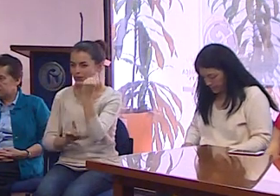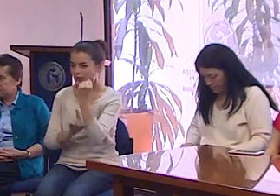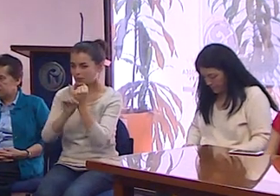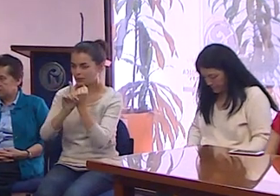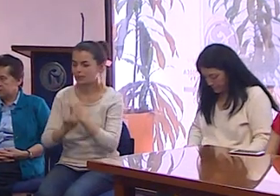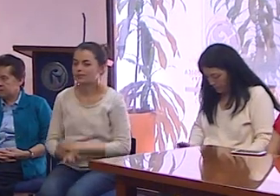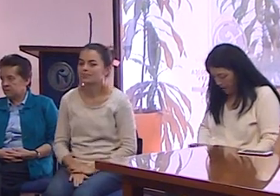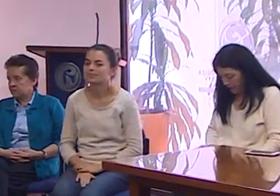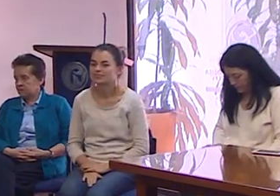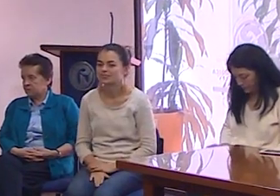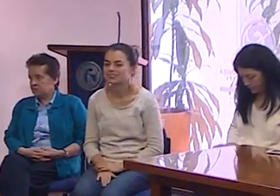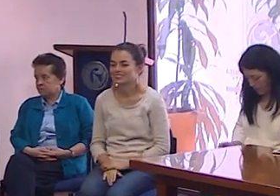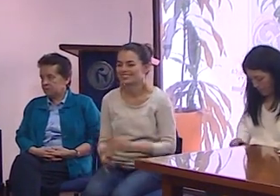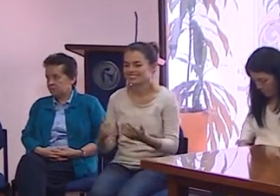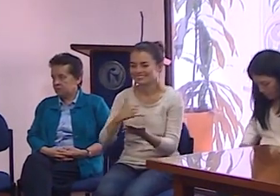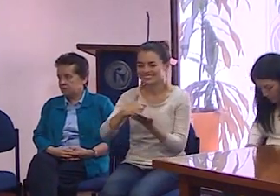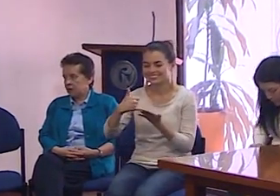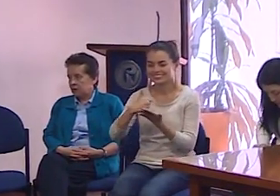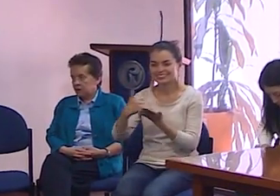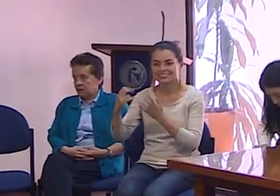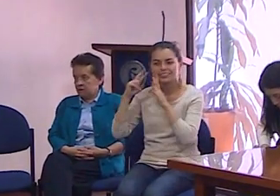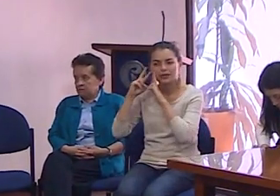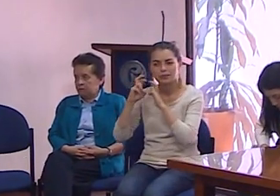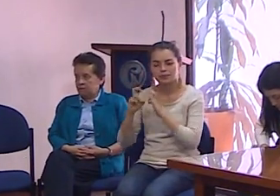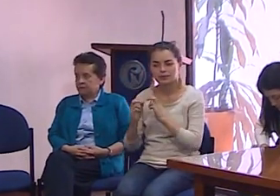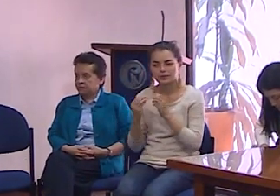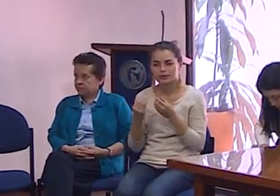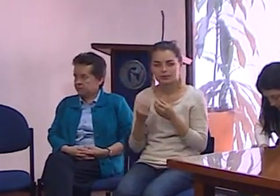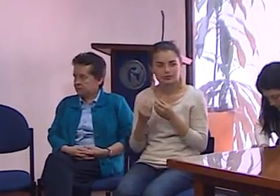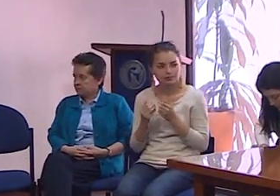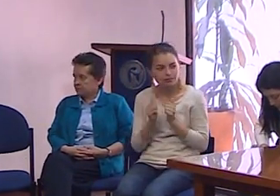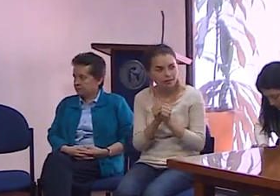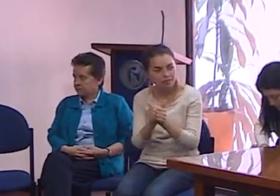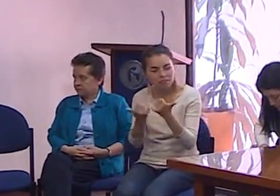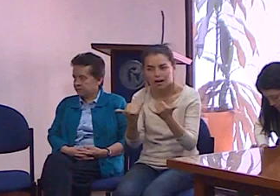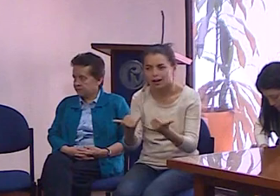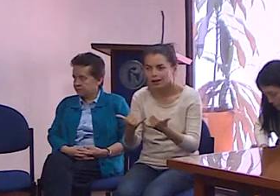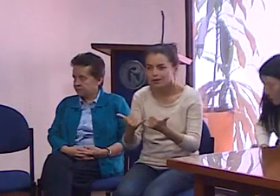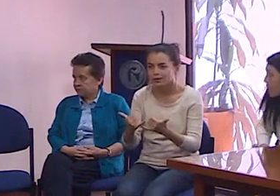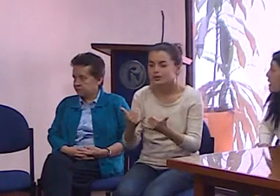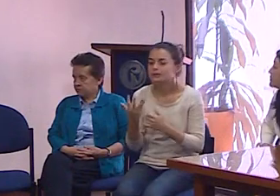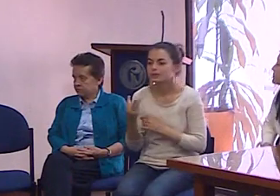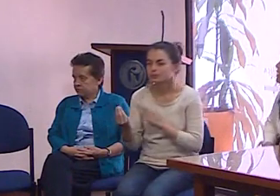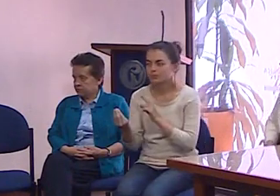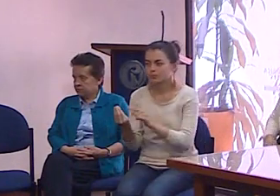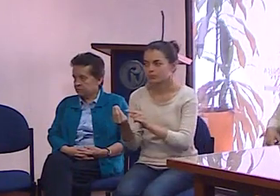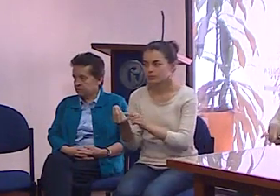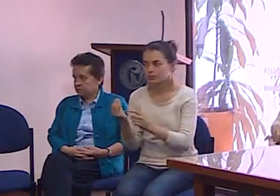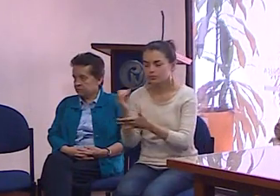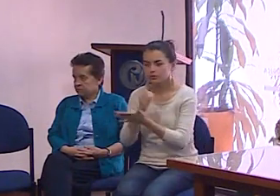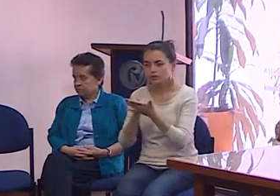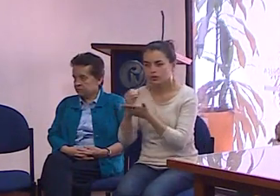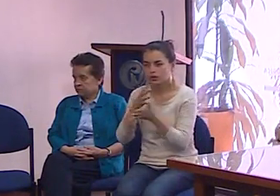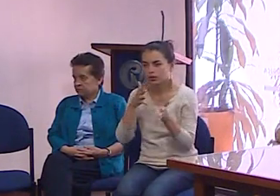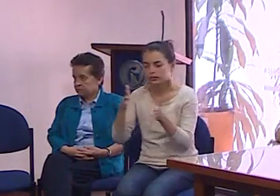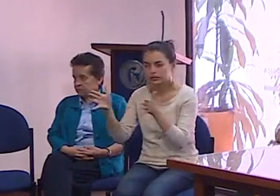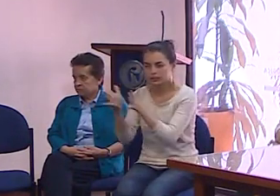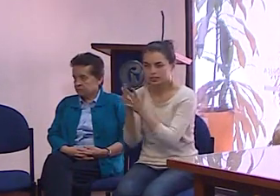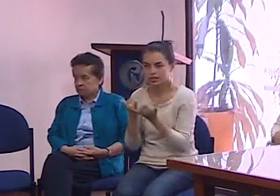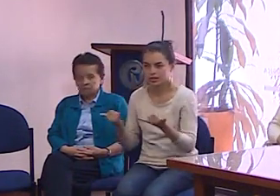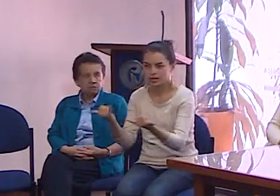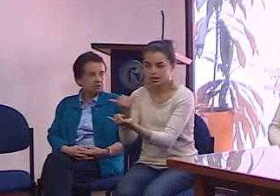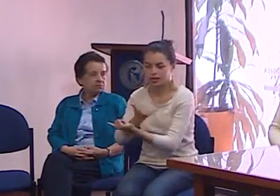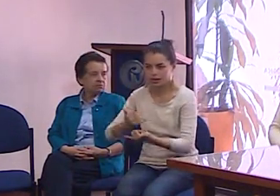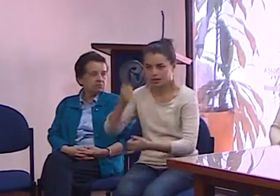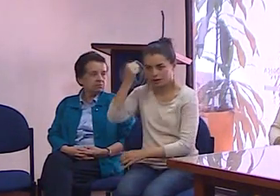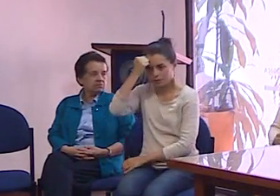líneas de investigación que nos acompañan el día de hoy, se encuentran el grupo Biología, Enseñanza y Realidades,